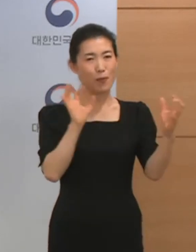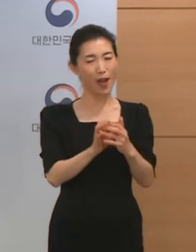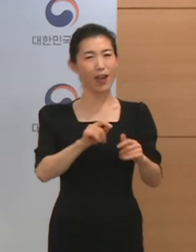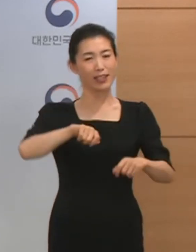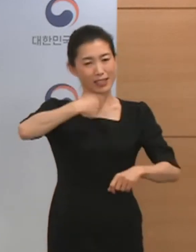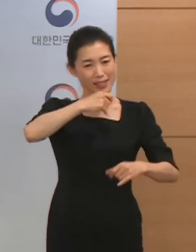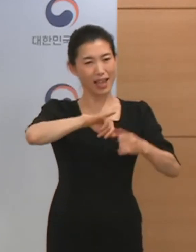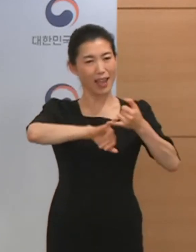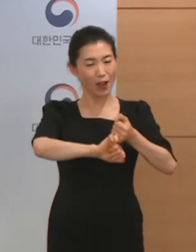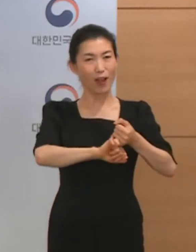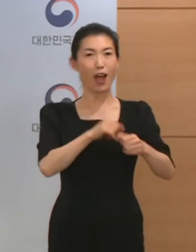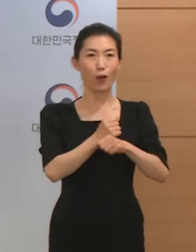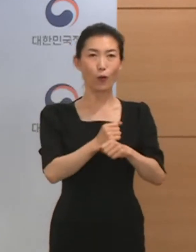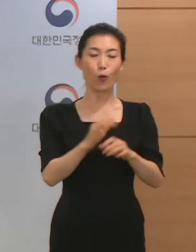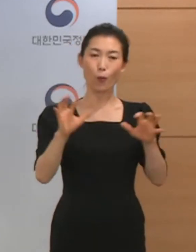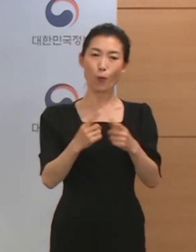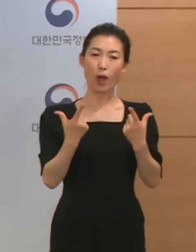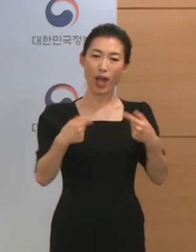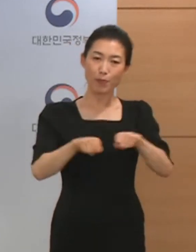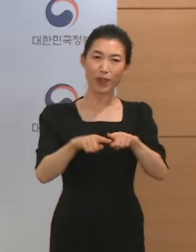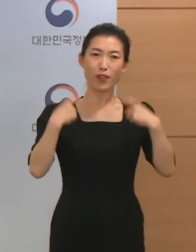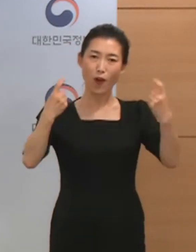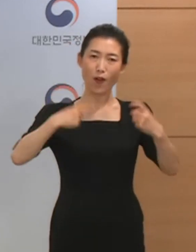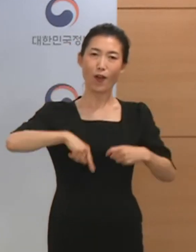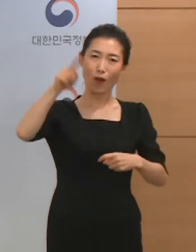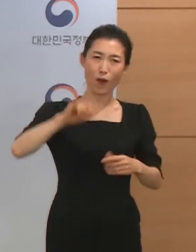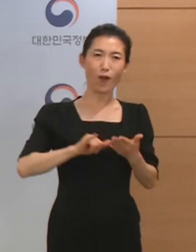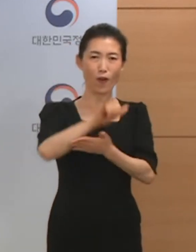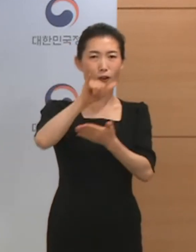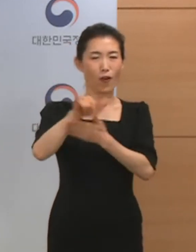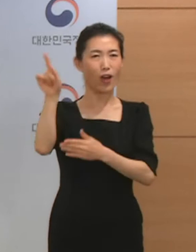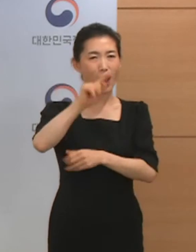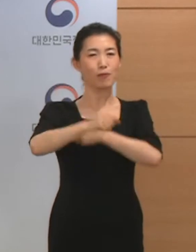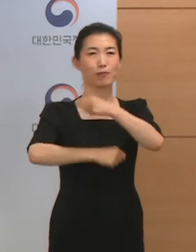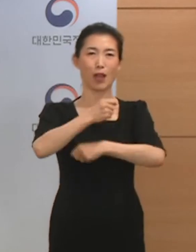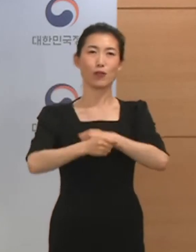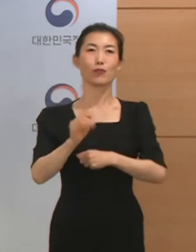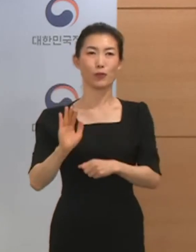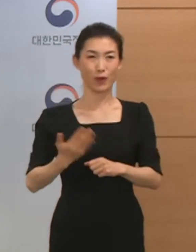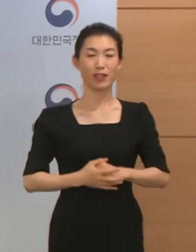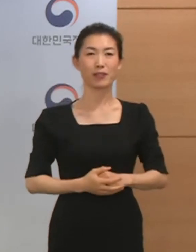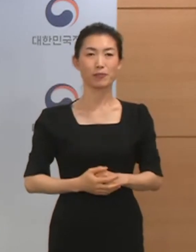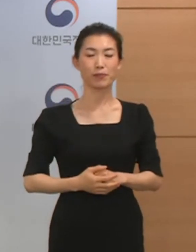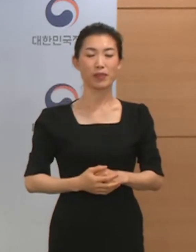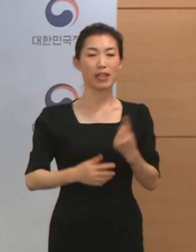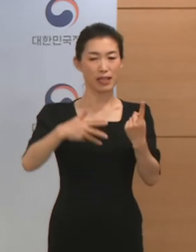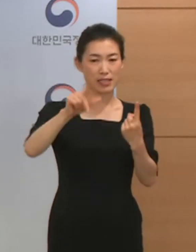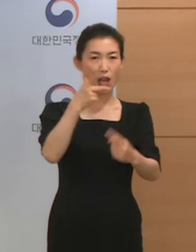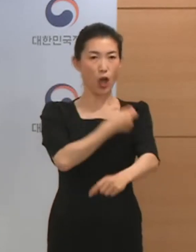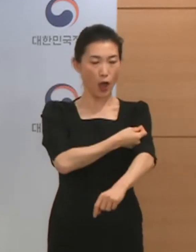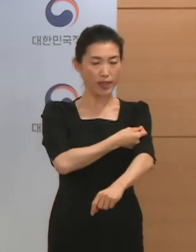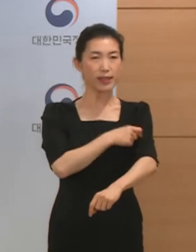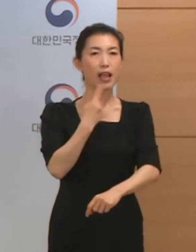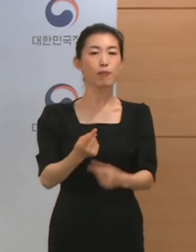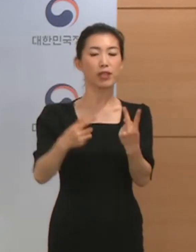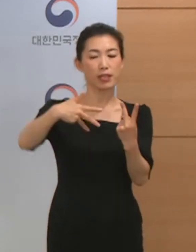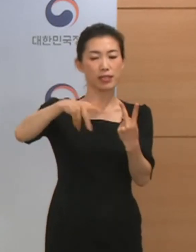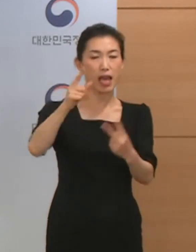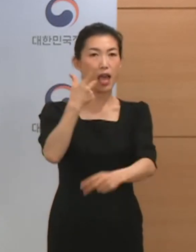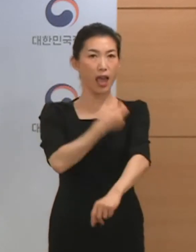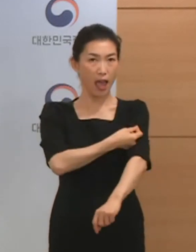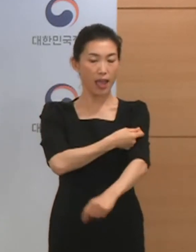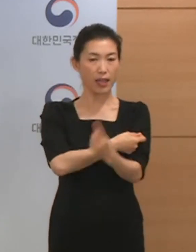여행도 다녀오시는 것도 가능해질 것입니다. 2차 접종까지 완료하게 되면 환자를